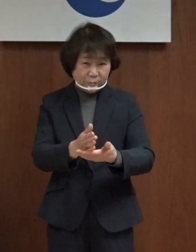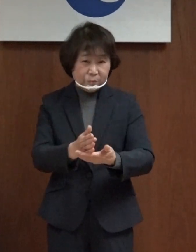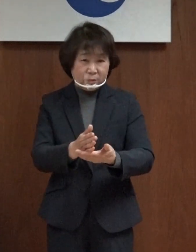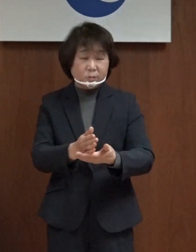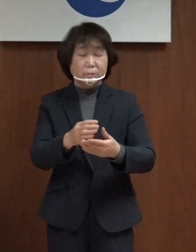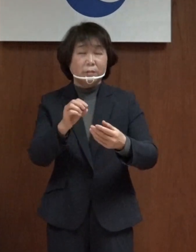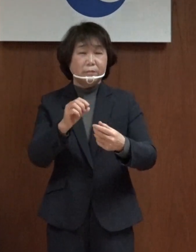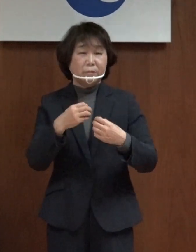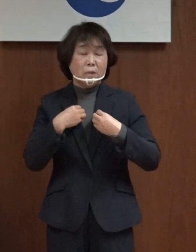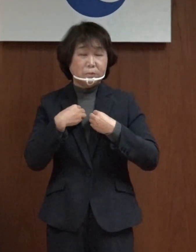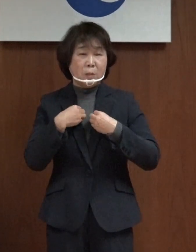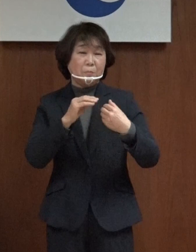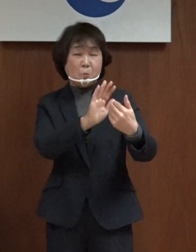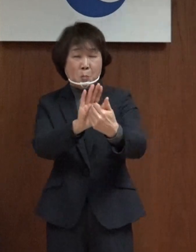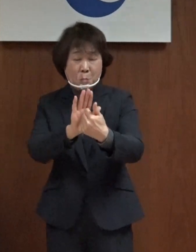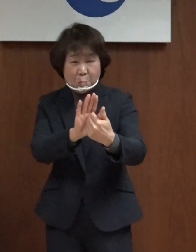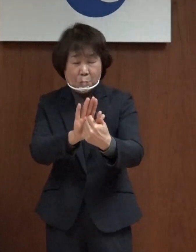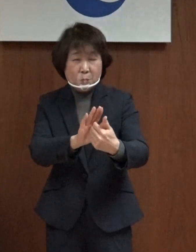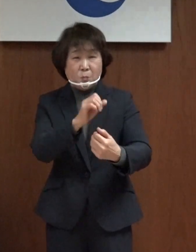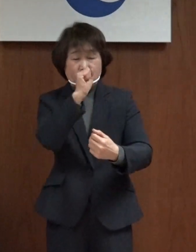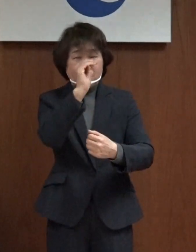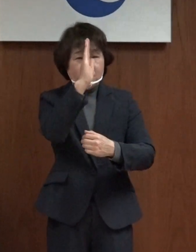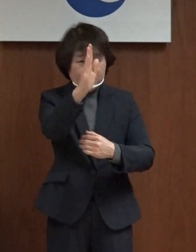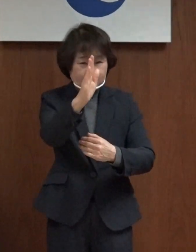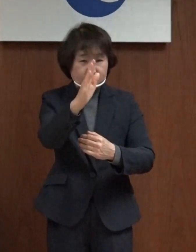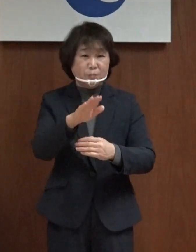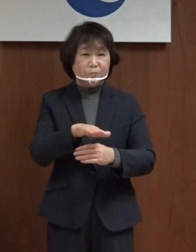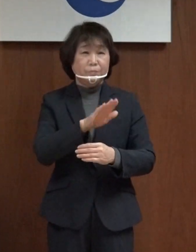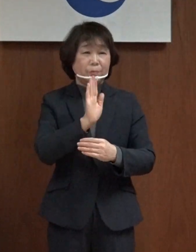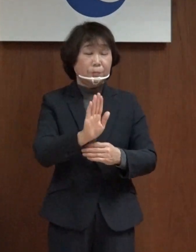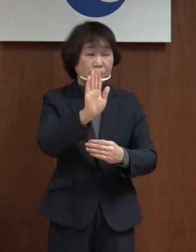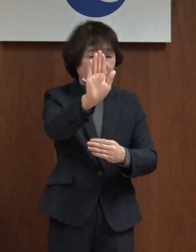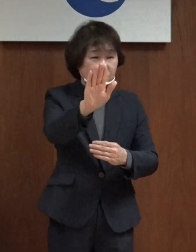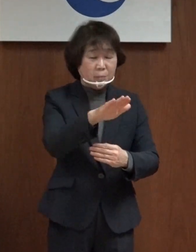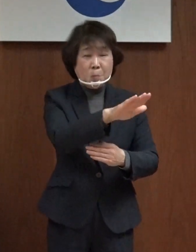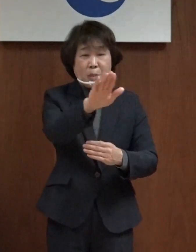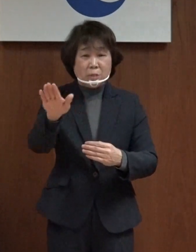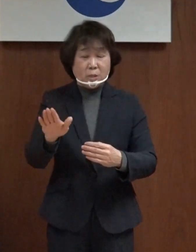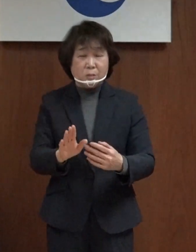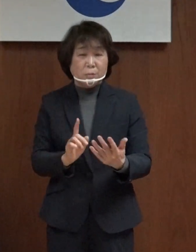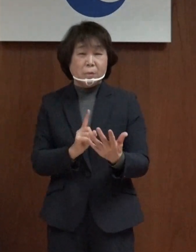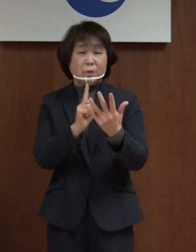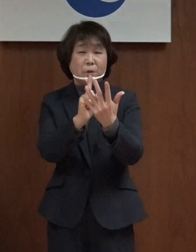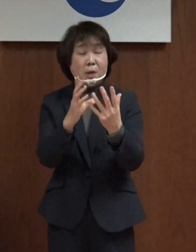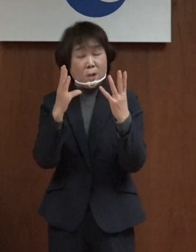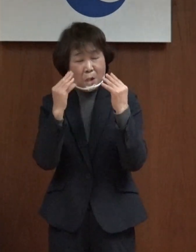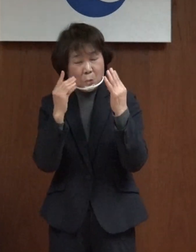よろしくお願いします。次に皆さんと笑顔で会えるのをお待ちしています。